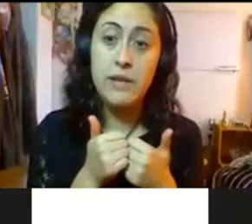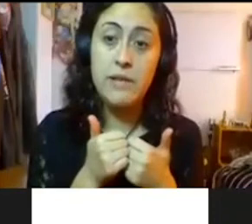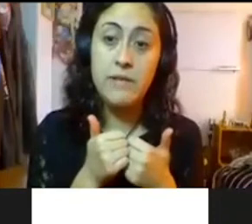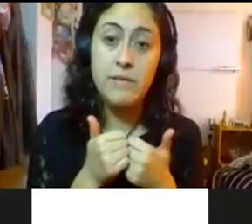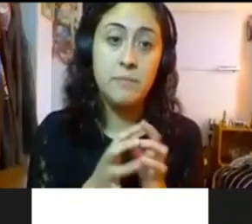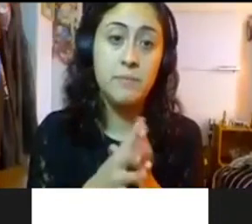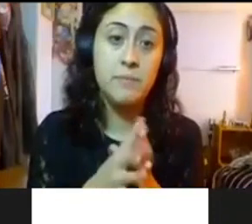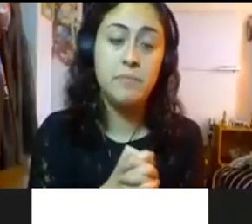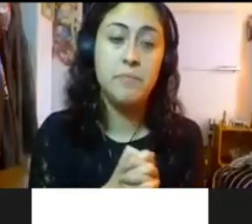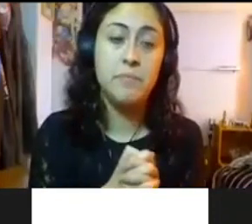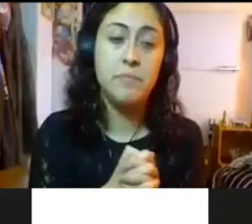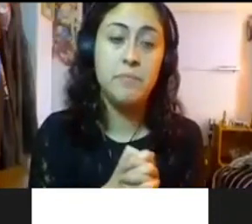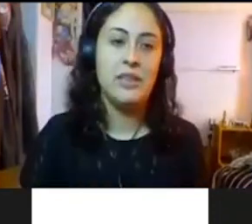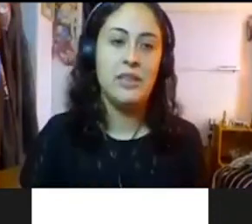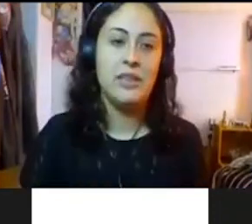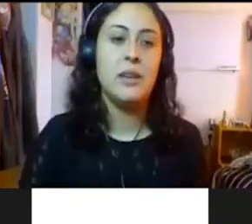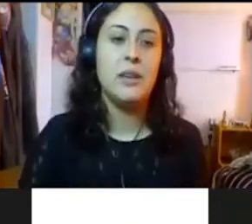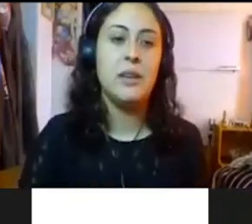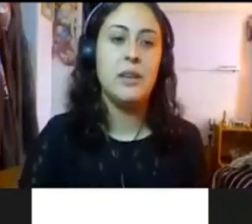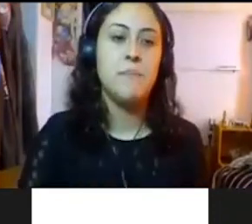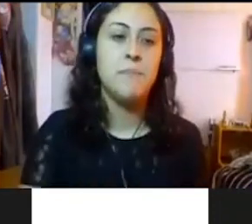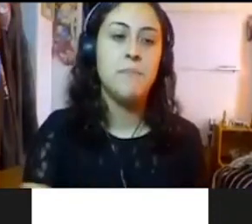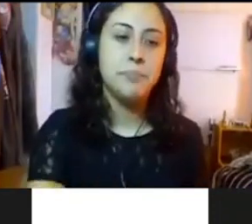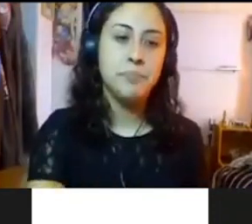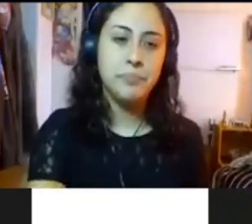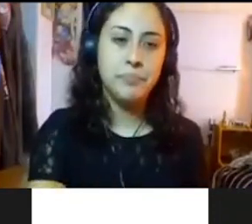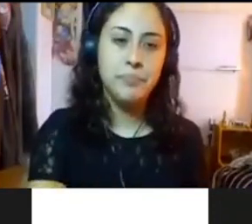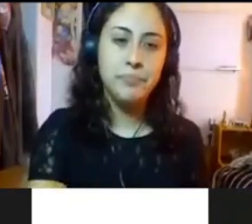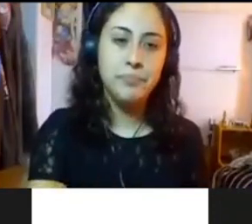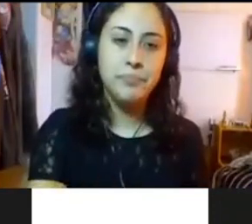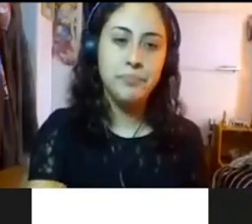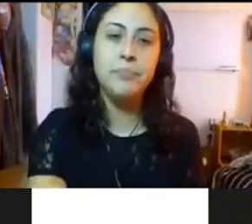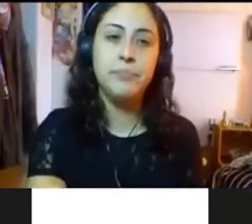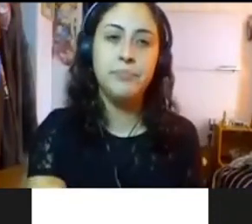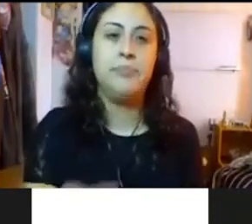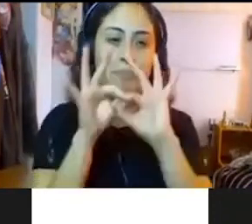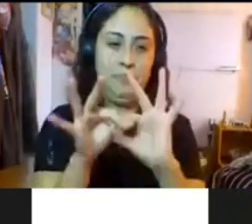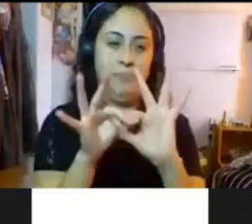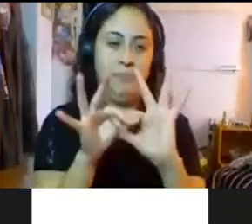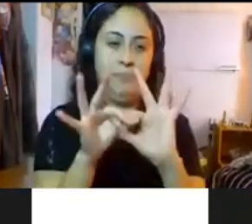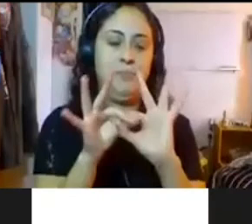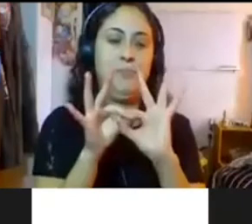Bien. Nada más, dice. Muchas gracias.